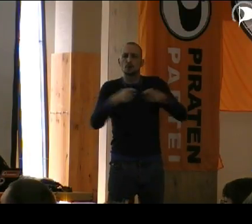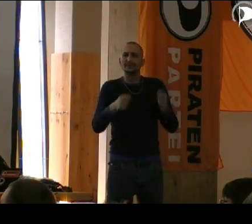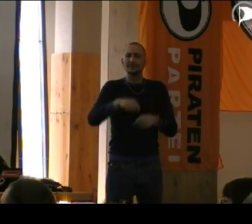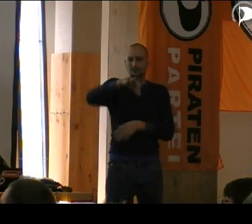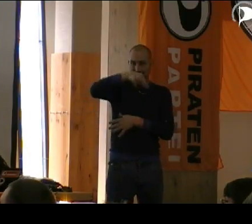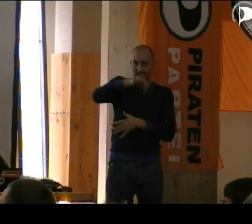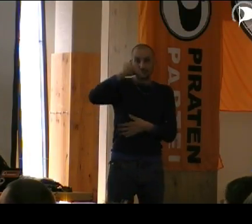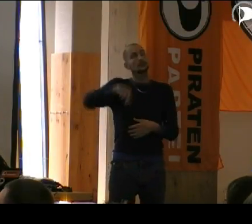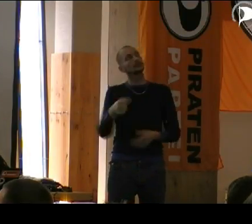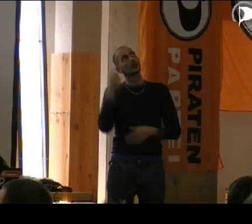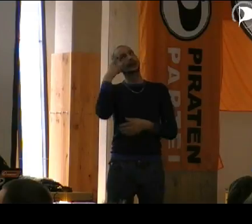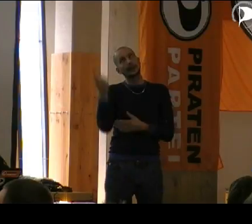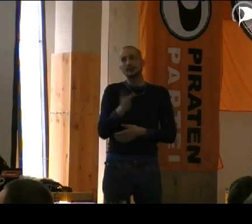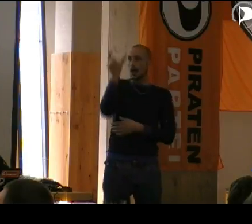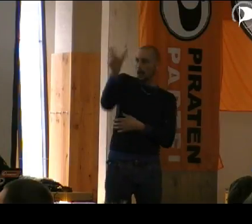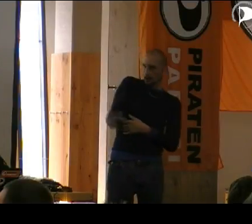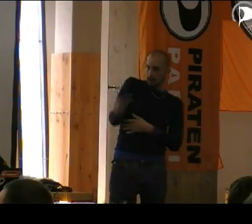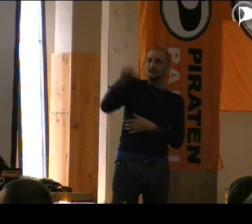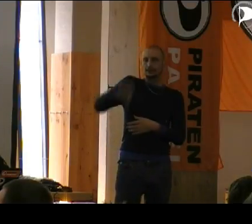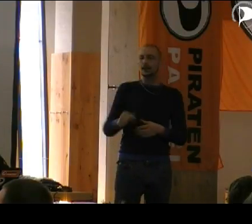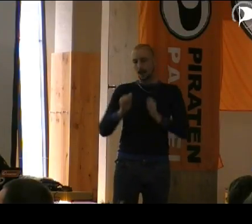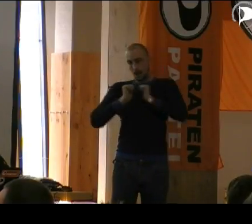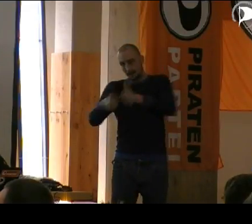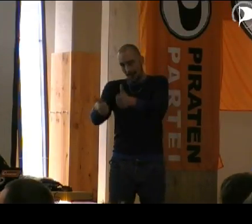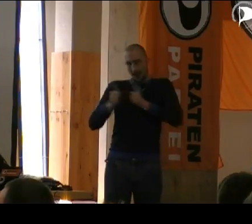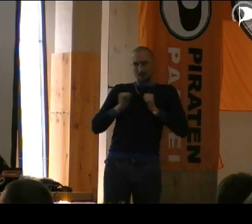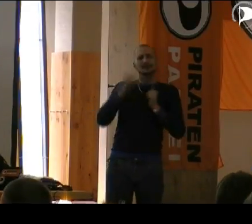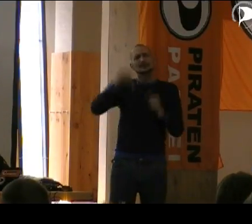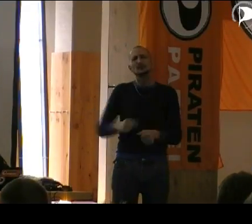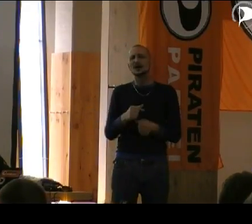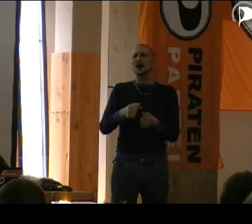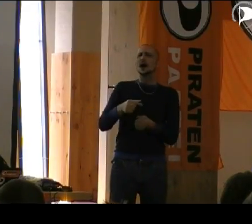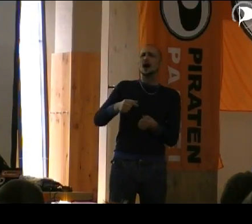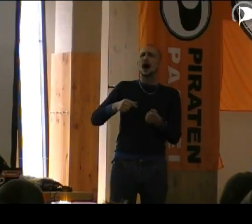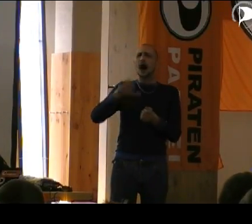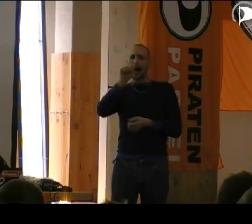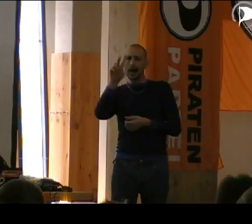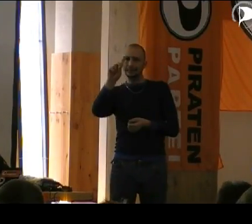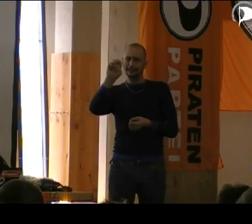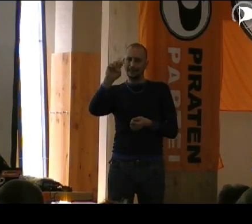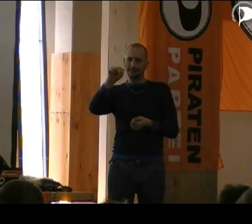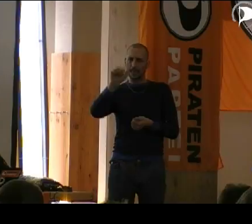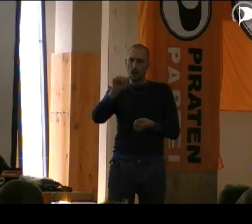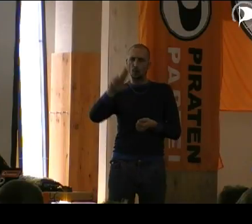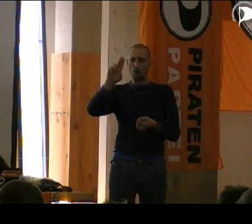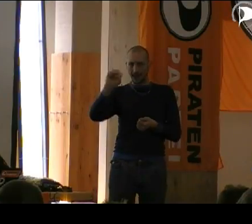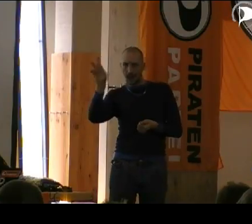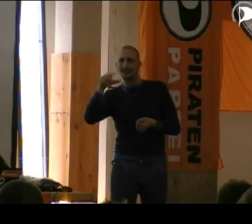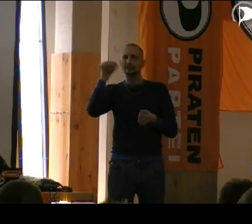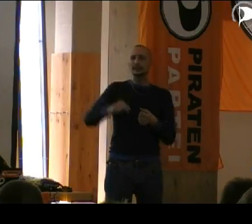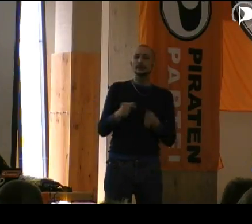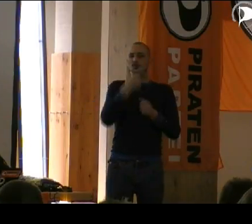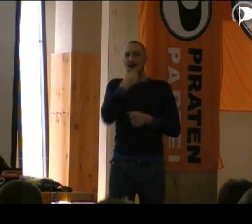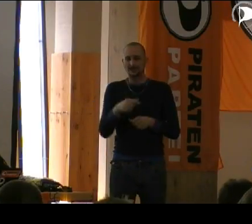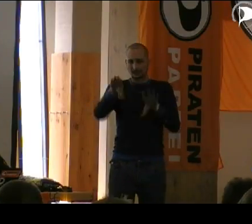kennt sich man hilft sich das adenauer aufgebracht hatte ein bisschen zu ernst genommen ein haus mit nur noch ein auto ist ja